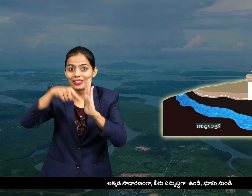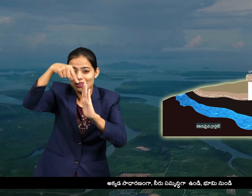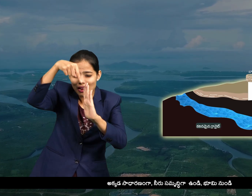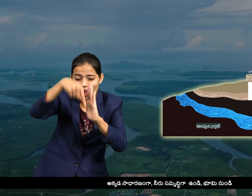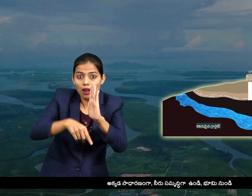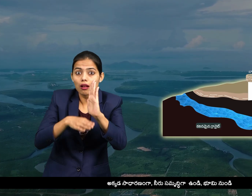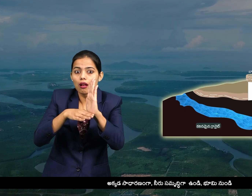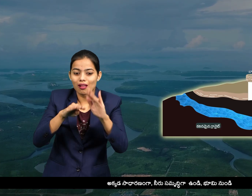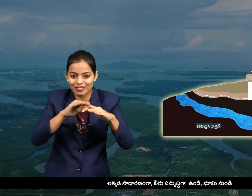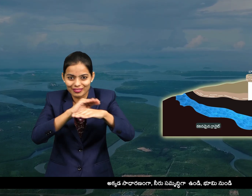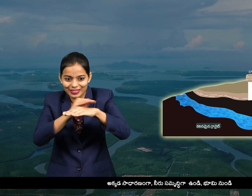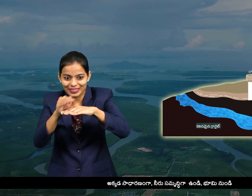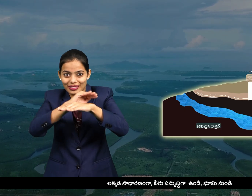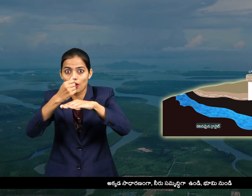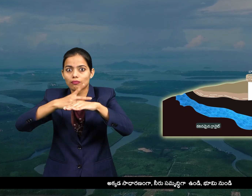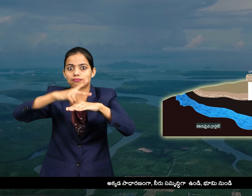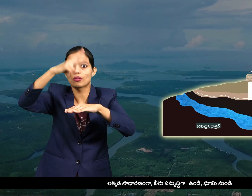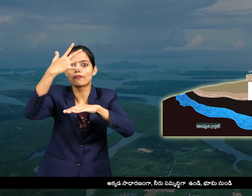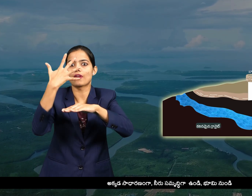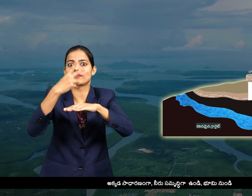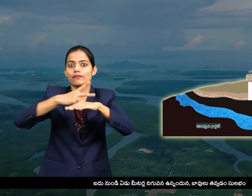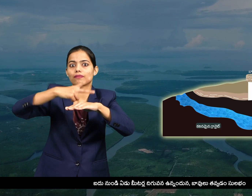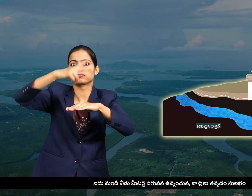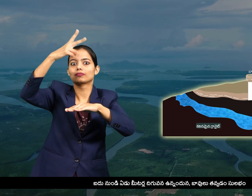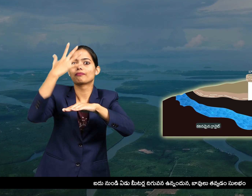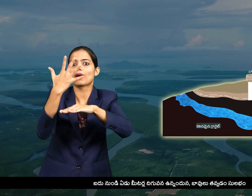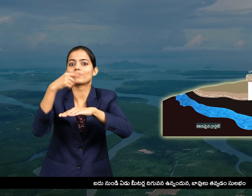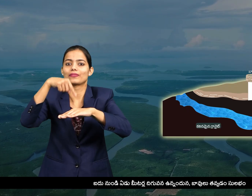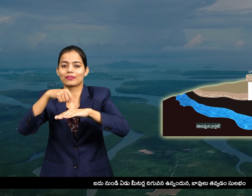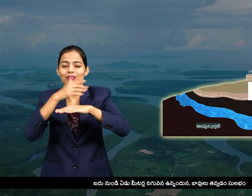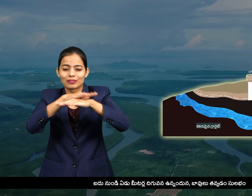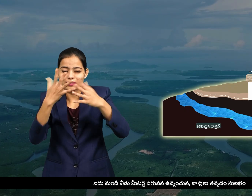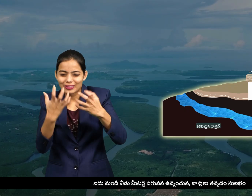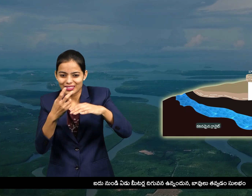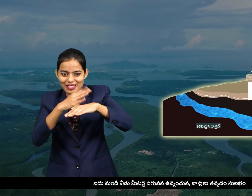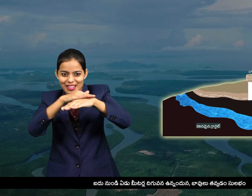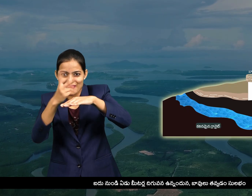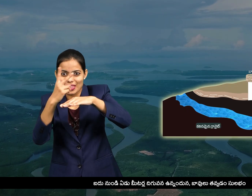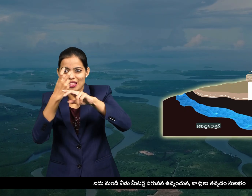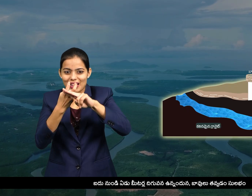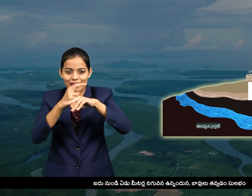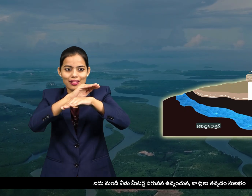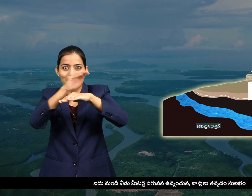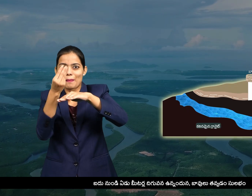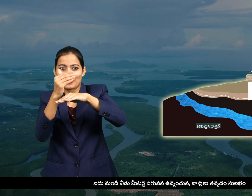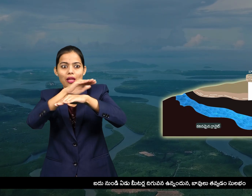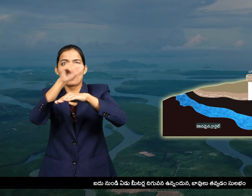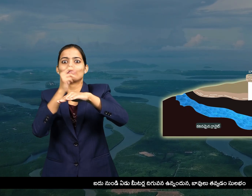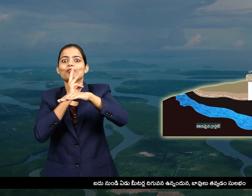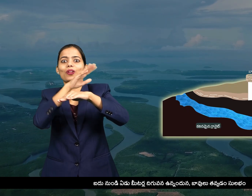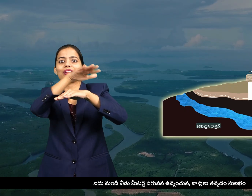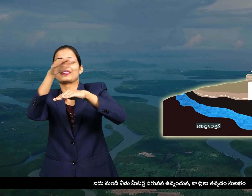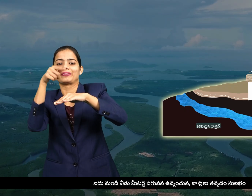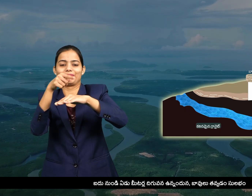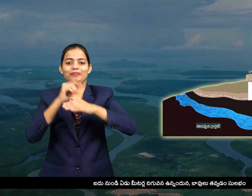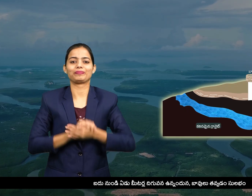సాధారణంగా నీరు సమృద్ధిగా ఉండి భూమి నుండి 5 నుండి 7 మీటర్ల దిగువన ఉన్నందున బావులు